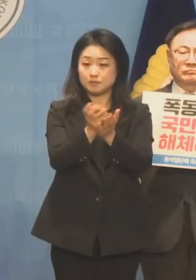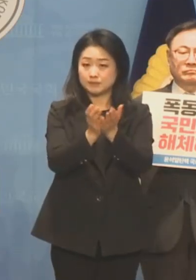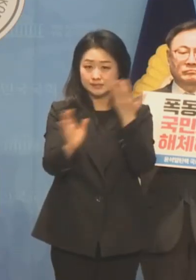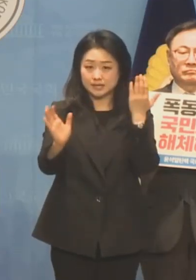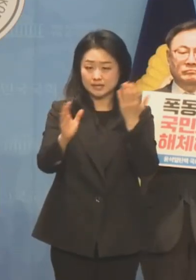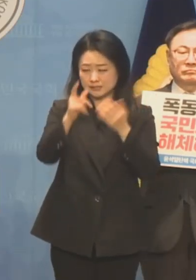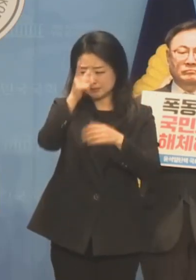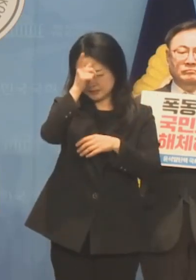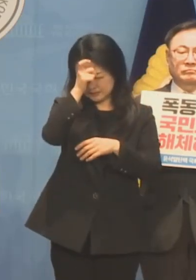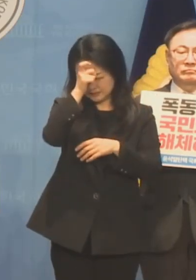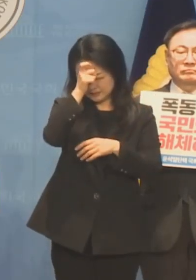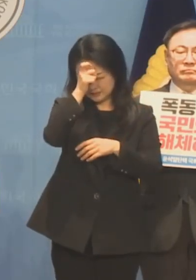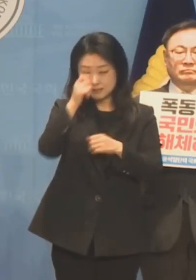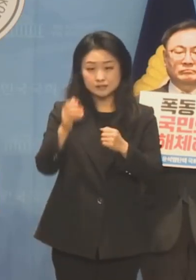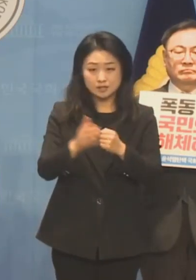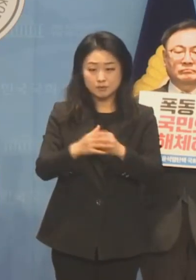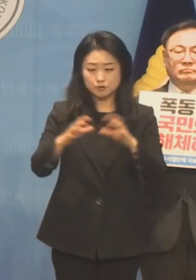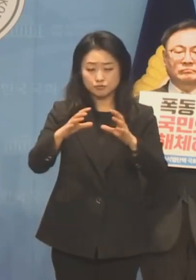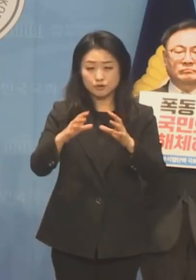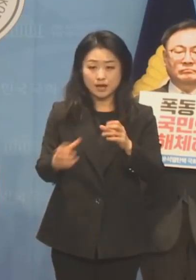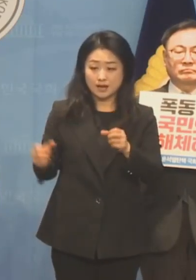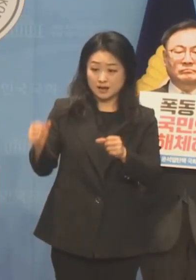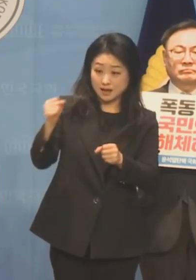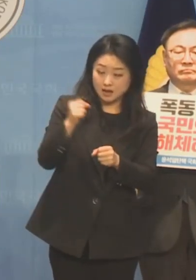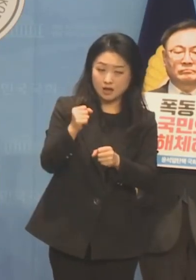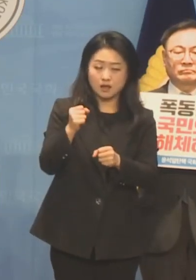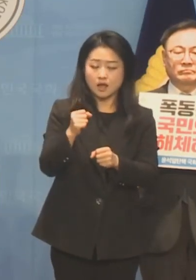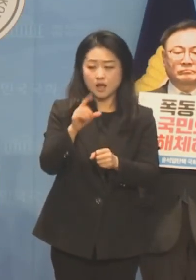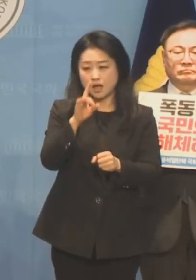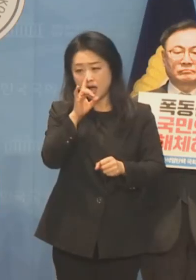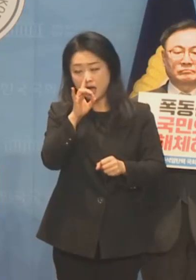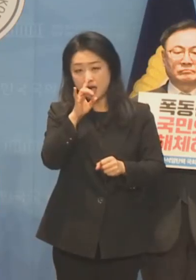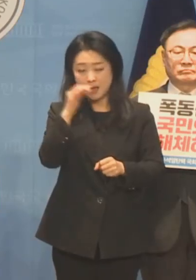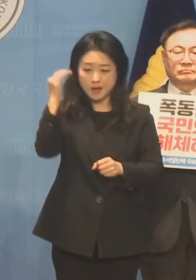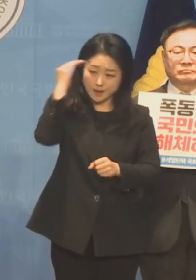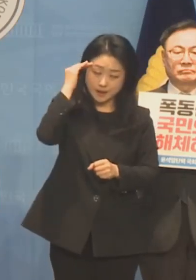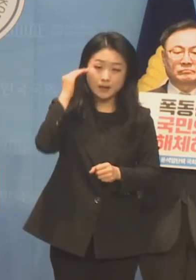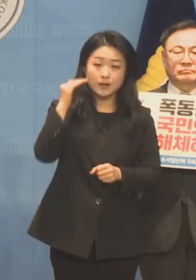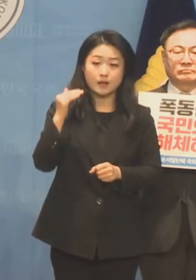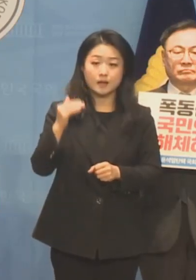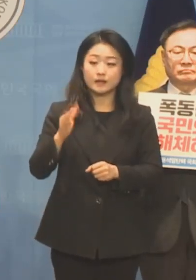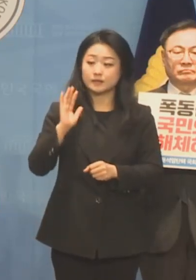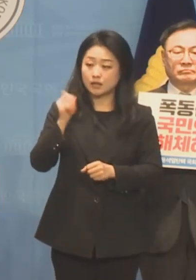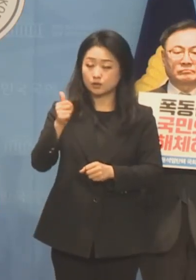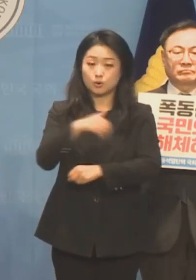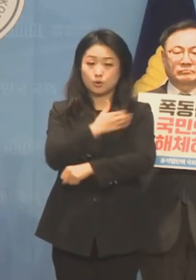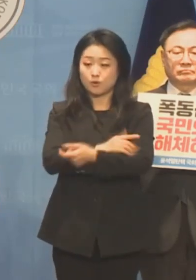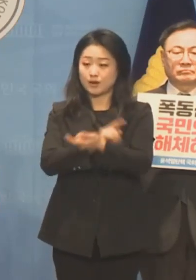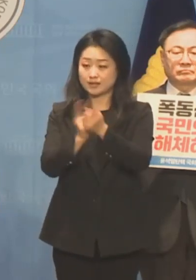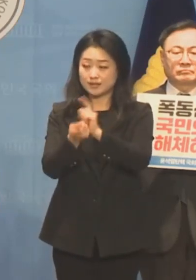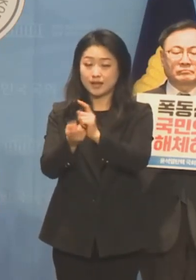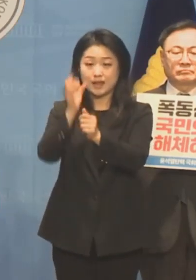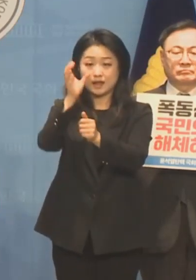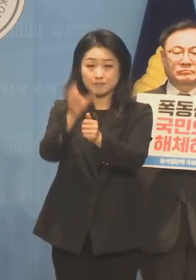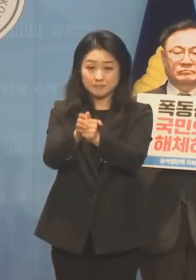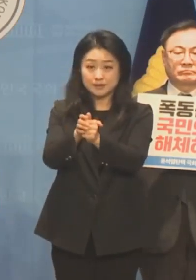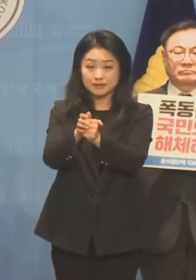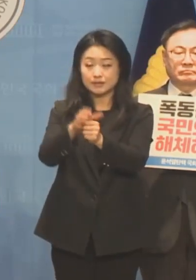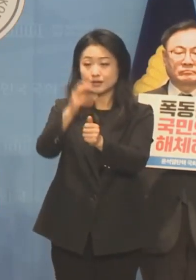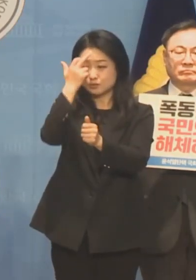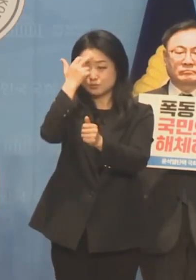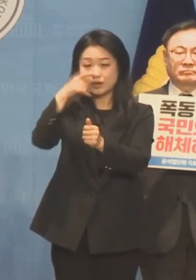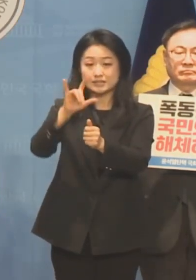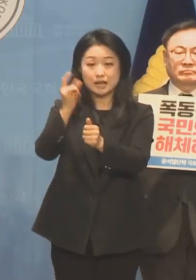아집으로 국가 정상화를 지연시키는 것은 물론 대통령 권한대행의 역할을 방기하고 있는 최상목